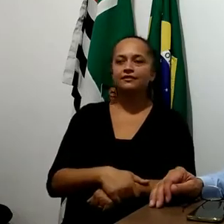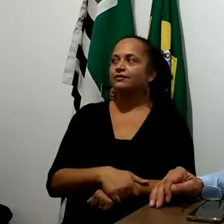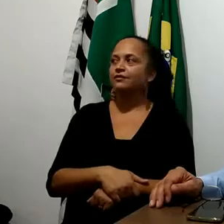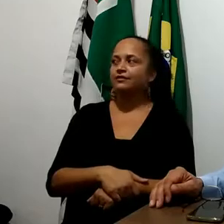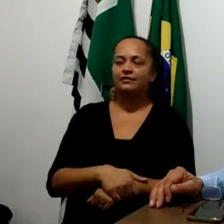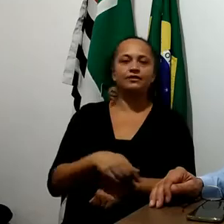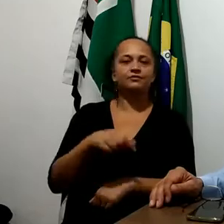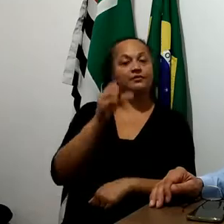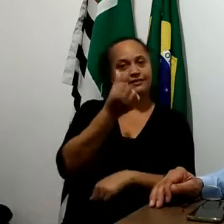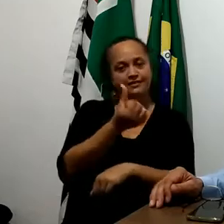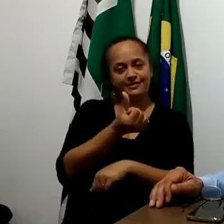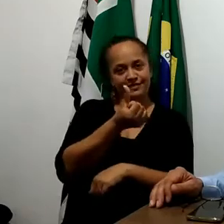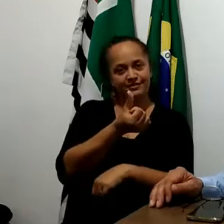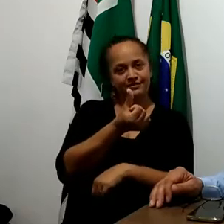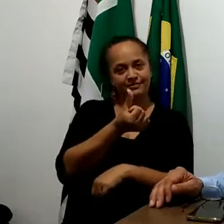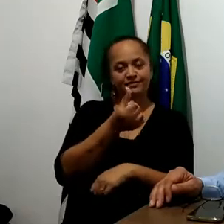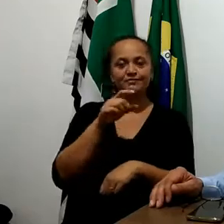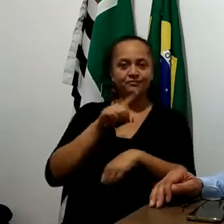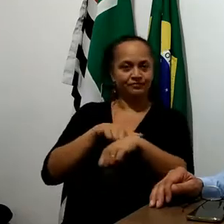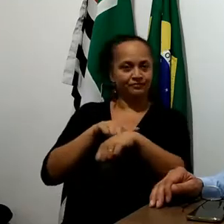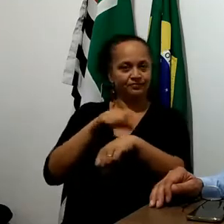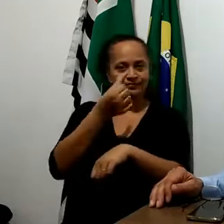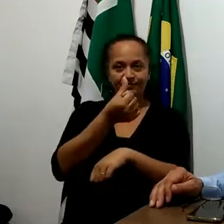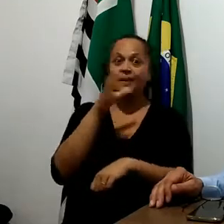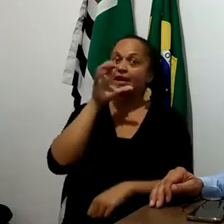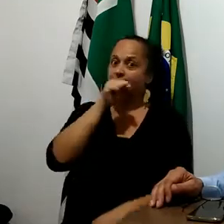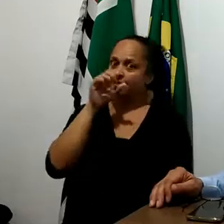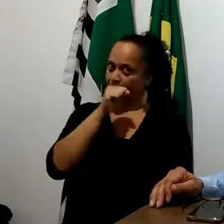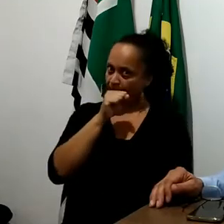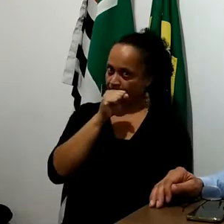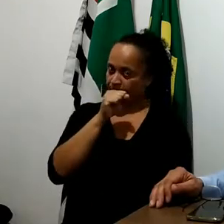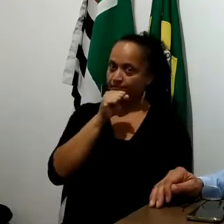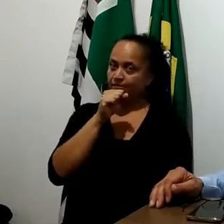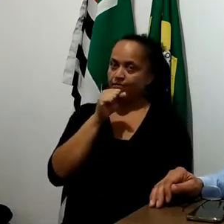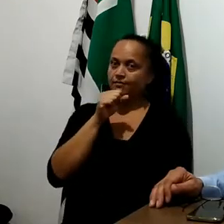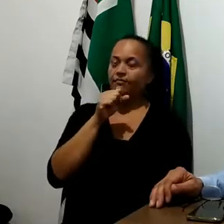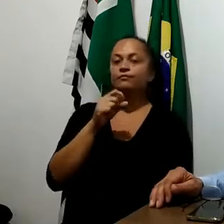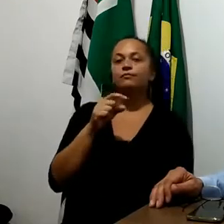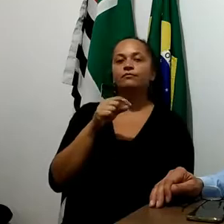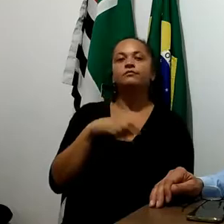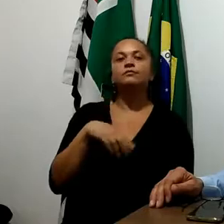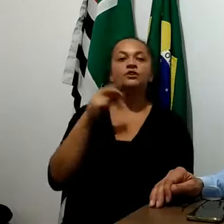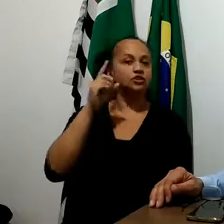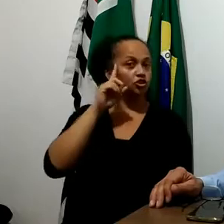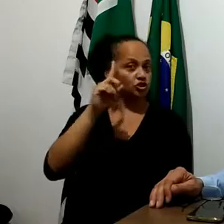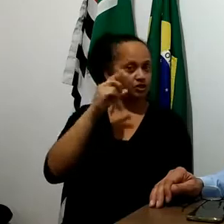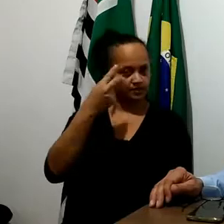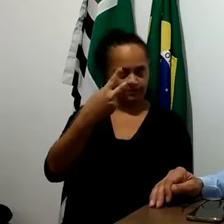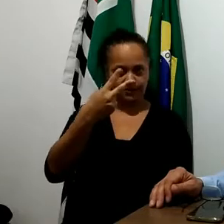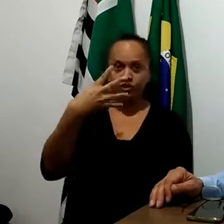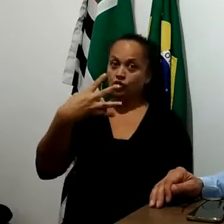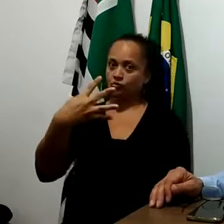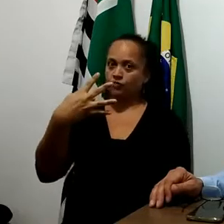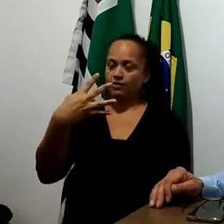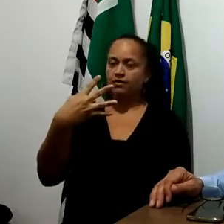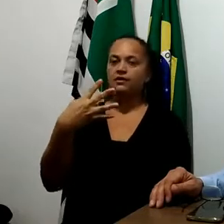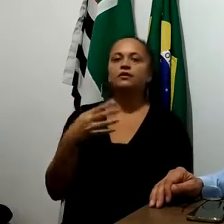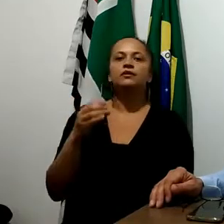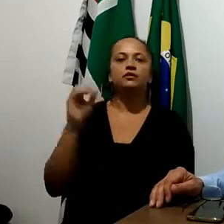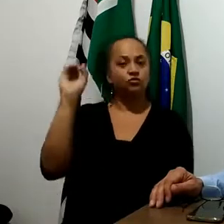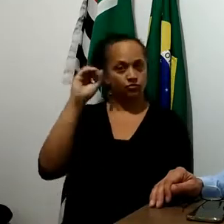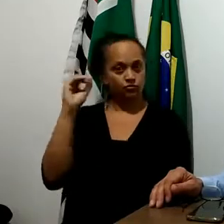Às 18. Às 18 horas. Então, sábado próximo, dia 24, às 18 horas, você